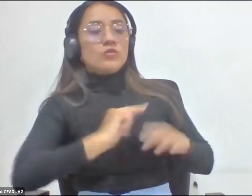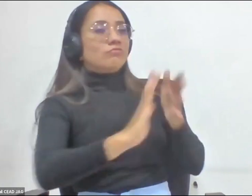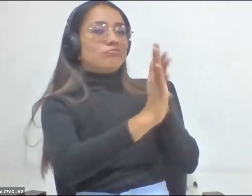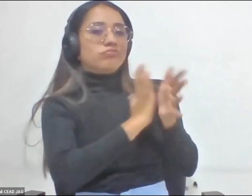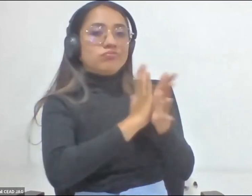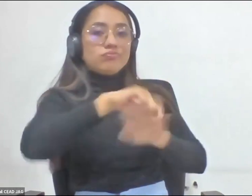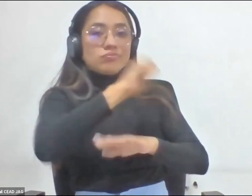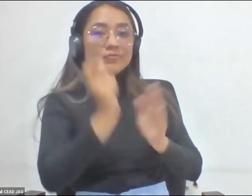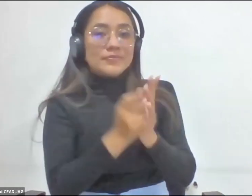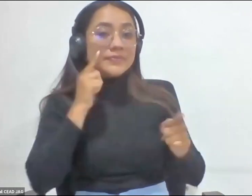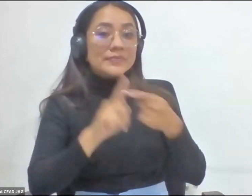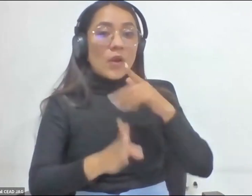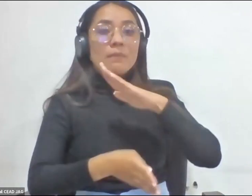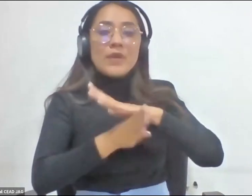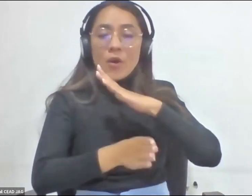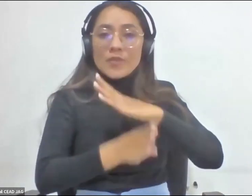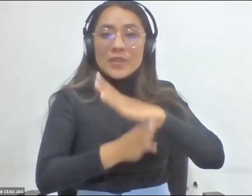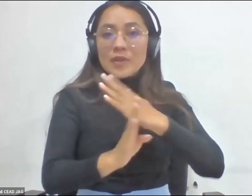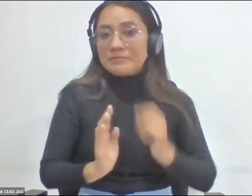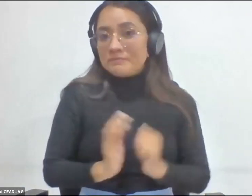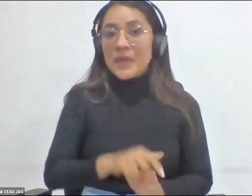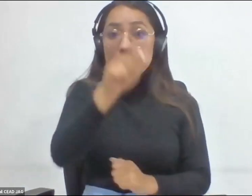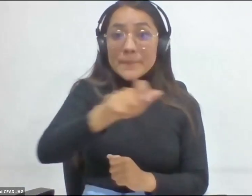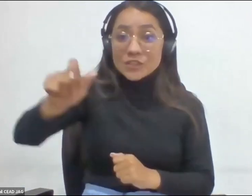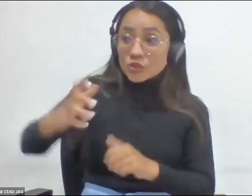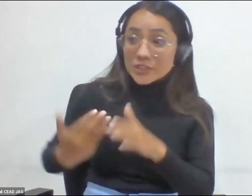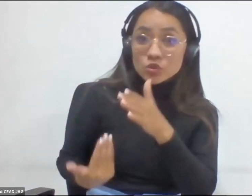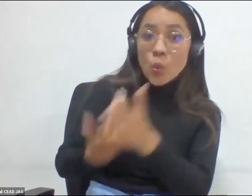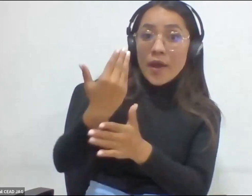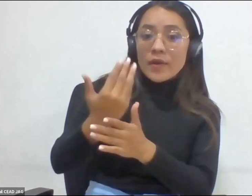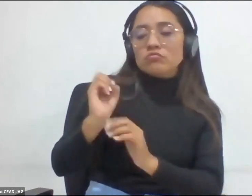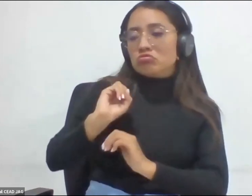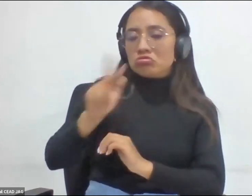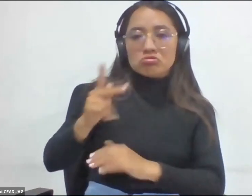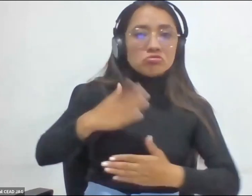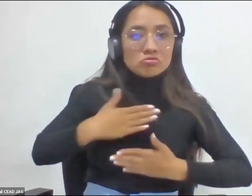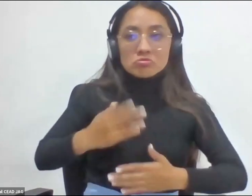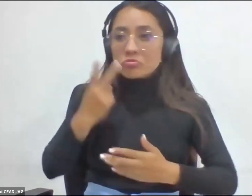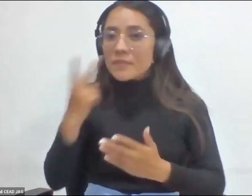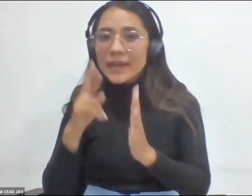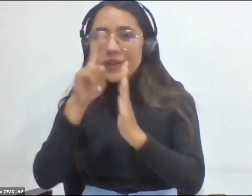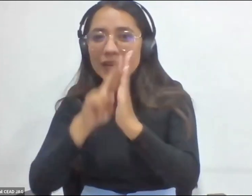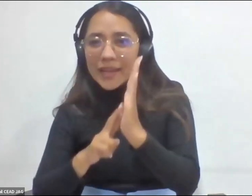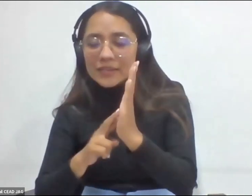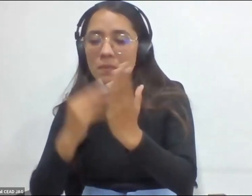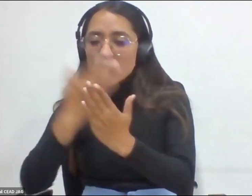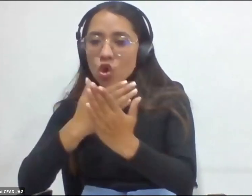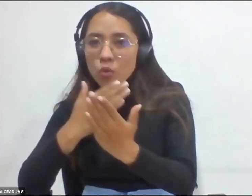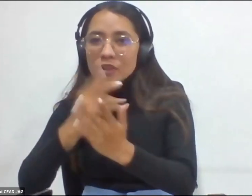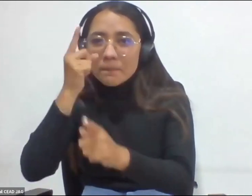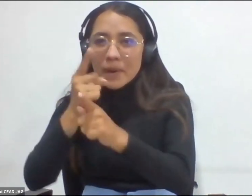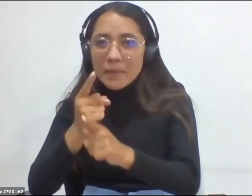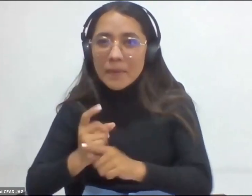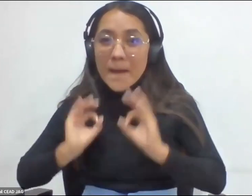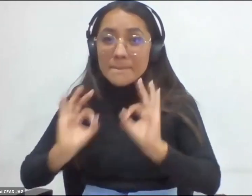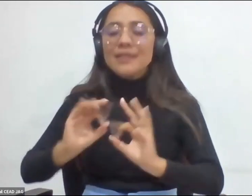la continuidad entonces las nuevas personas se realizará el proceso correspondiente de validación de requisitos Porque es importante